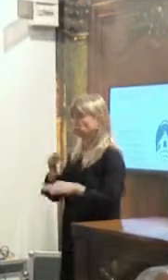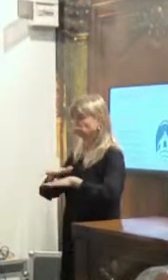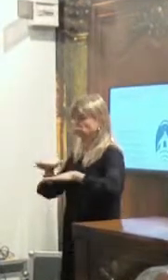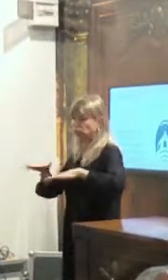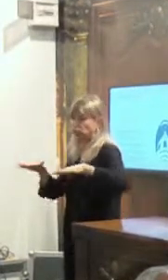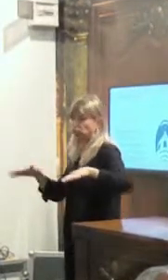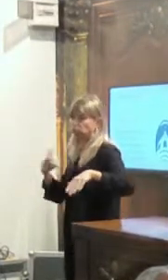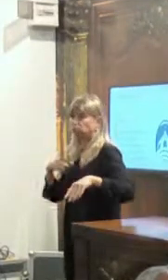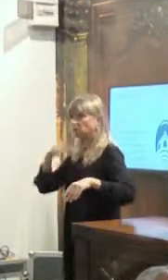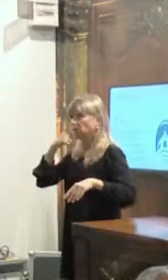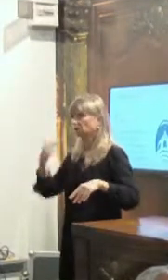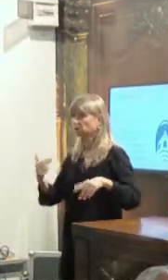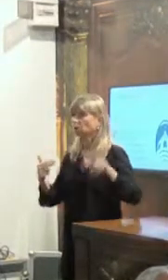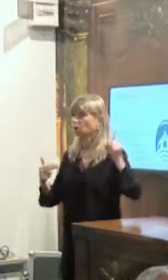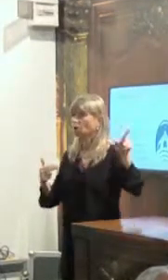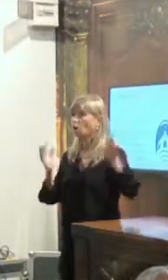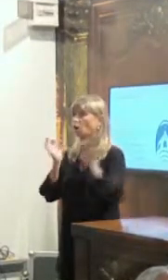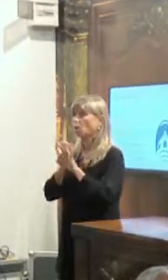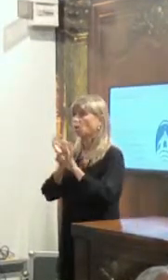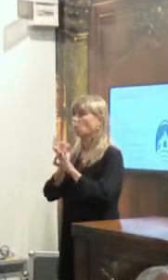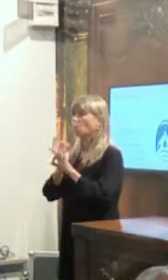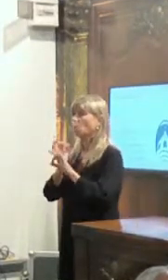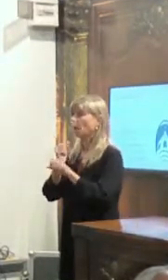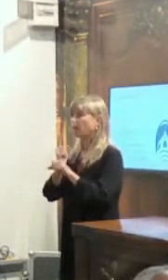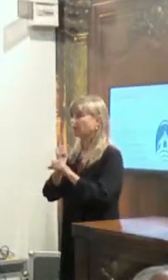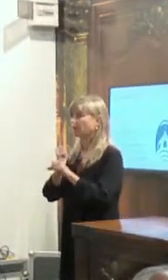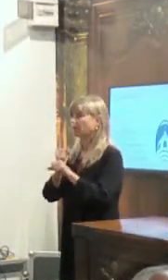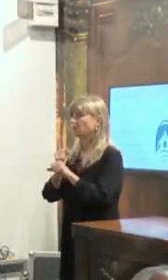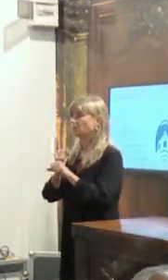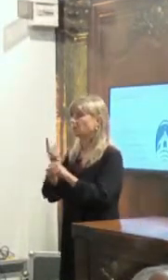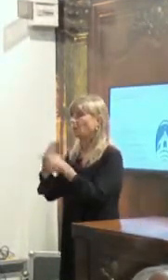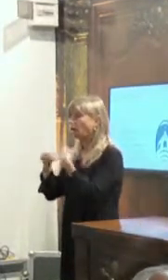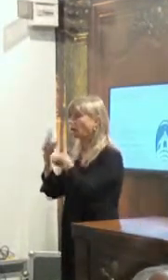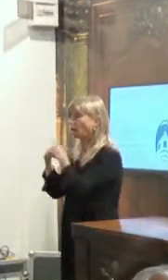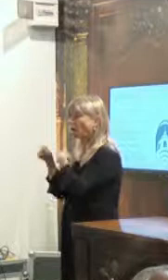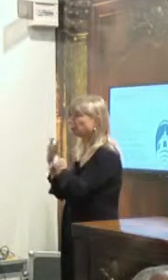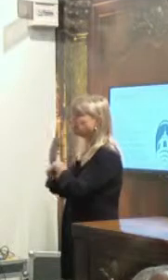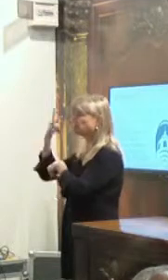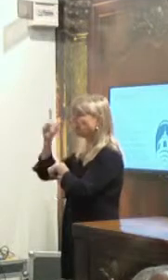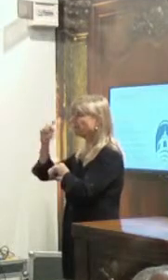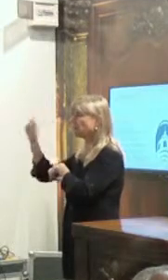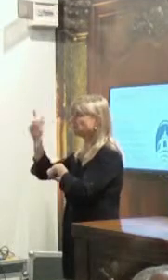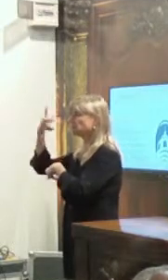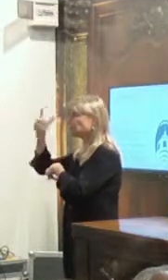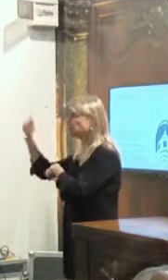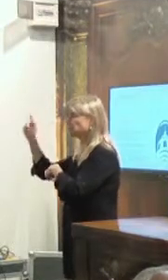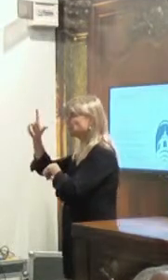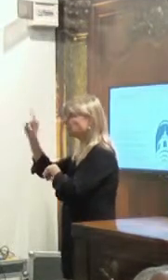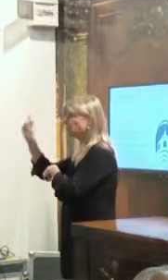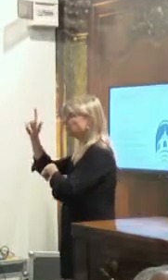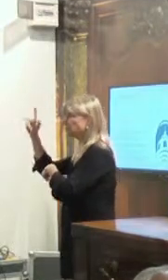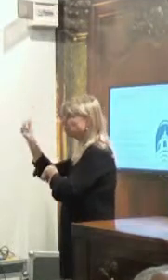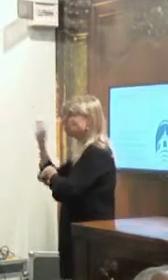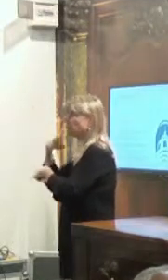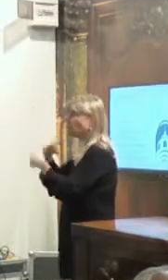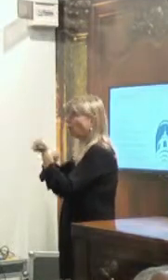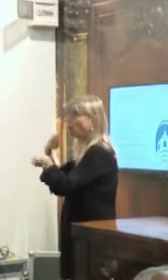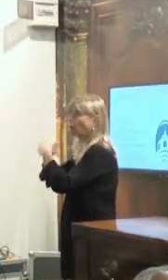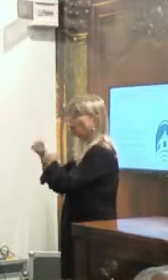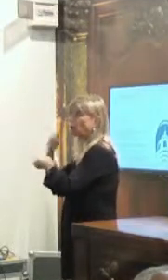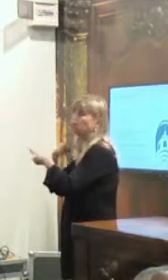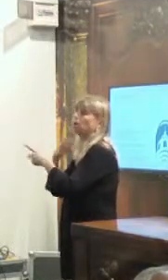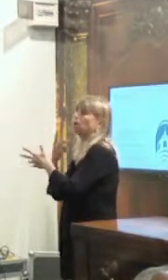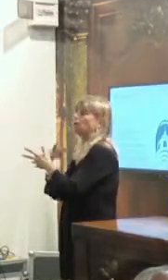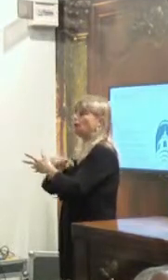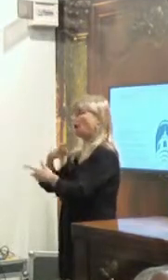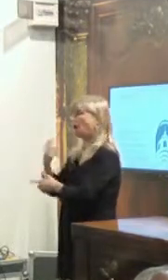un hijo de escuela primaria, tienen que ir cada 3 meses a renovar su carnet. Además tienen que ir